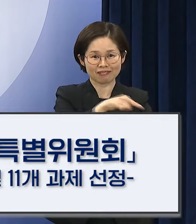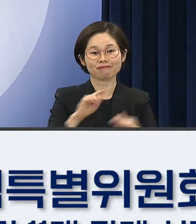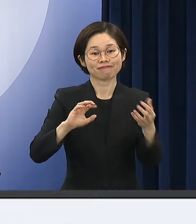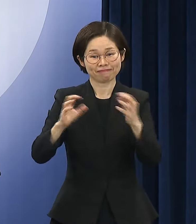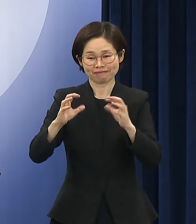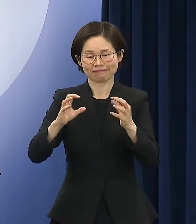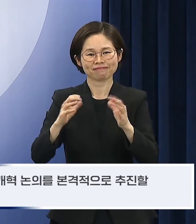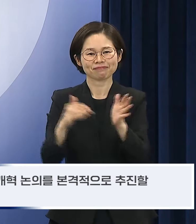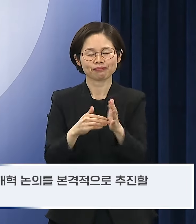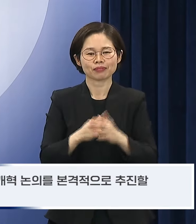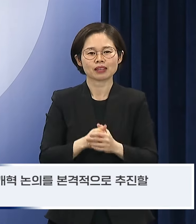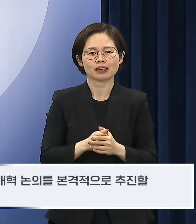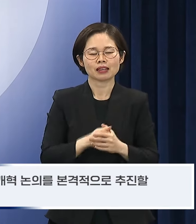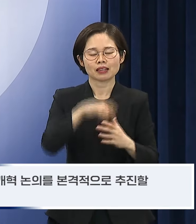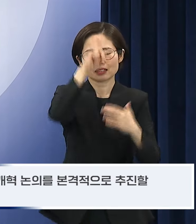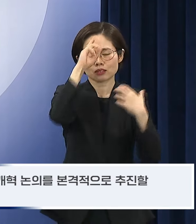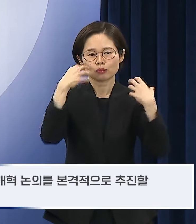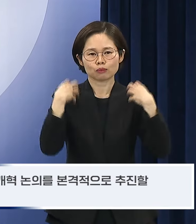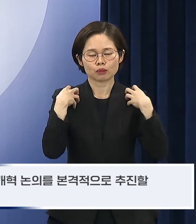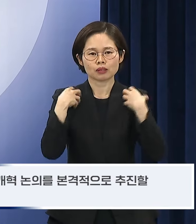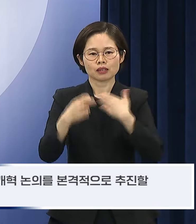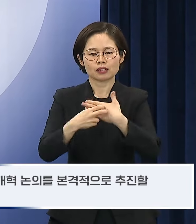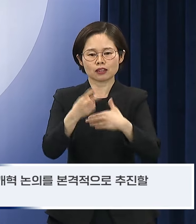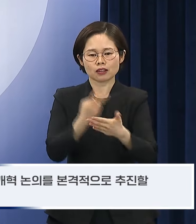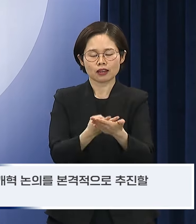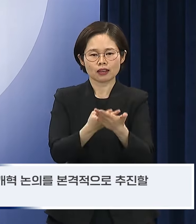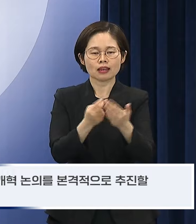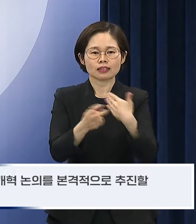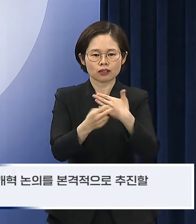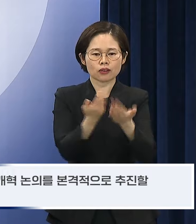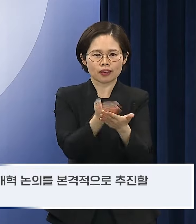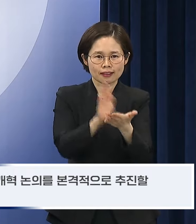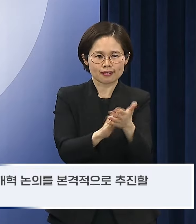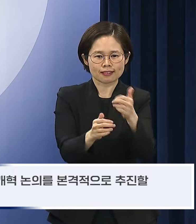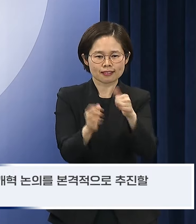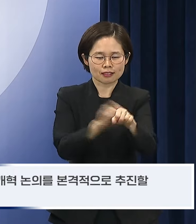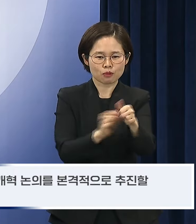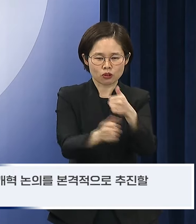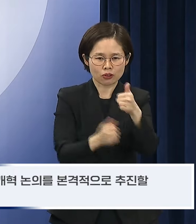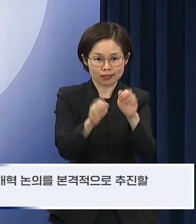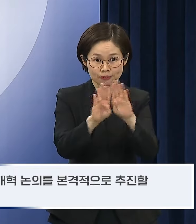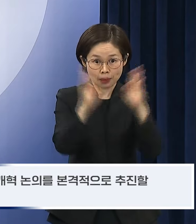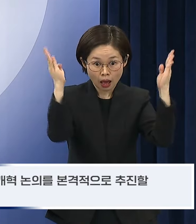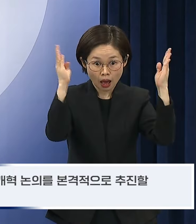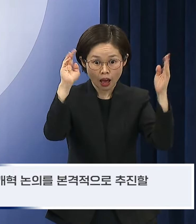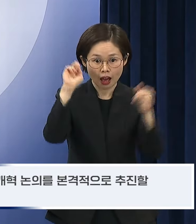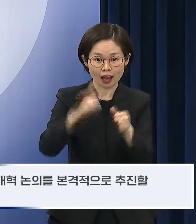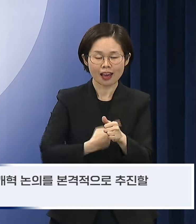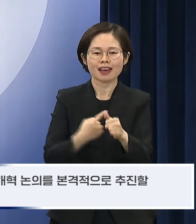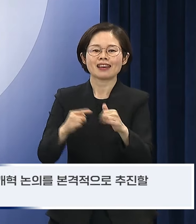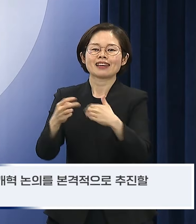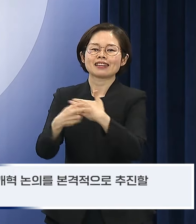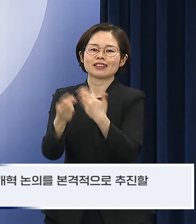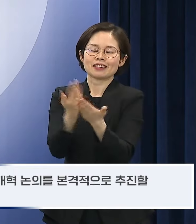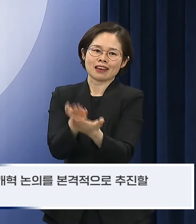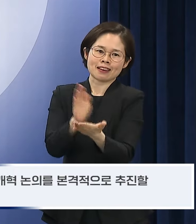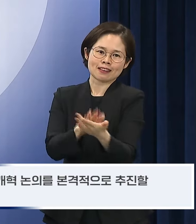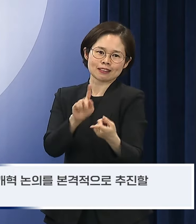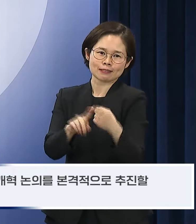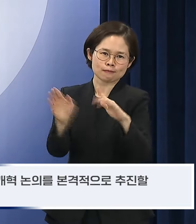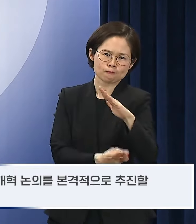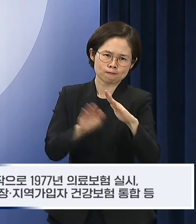논의하였습니다. 정부는 의료개혁 특별위원회 출범을 통해 의료개혁 논의를 본격적으로 추진할